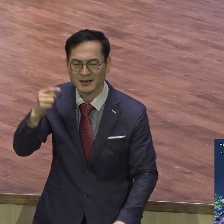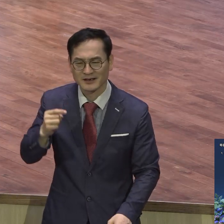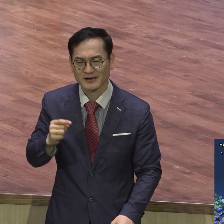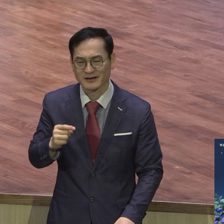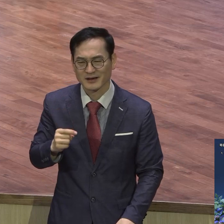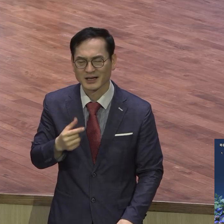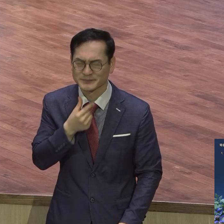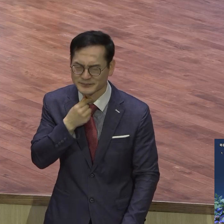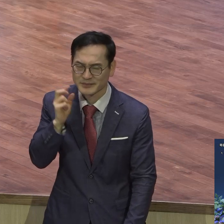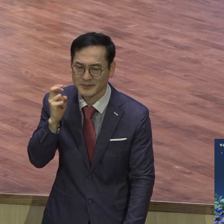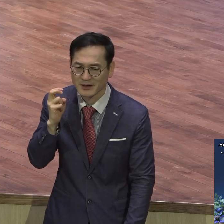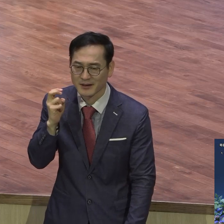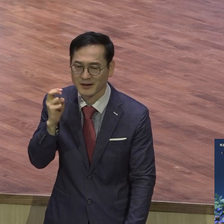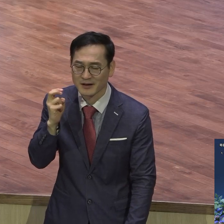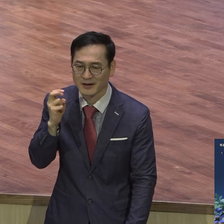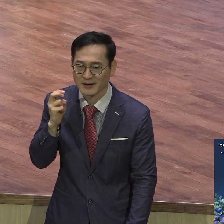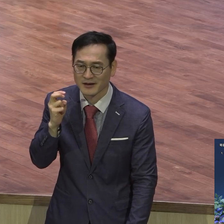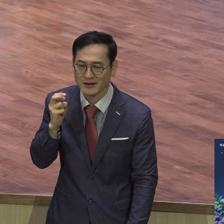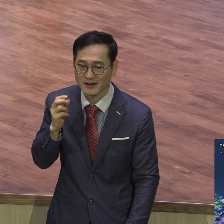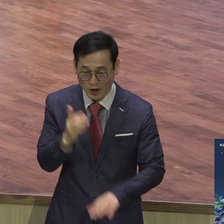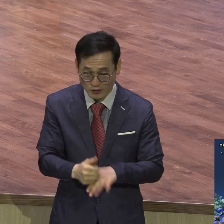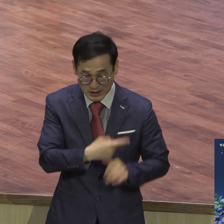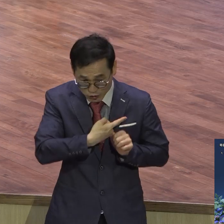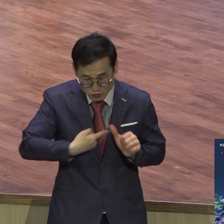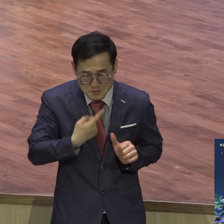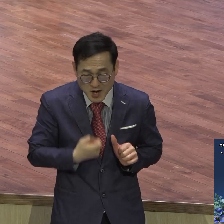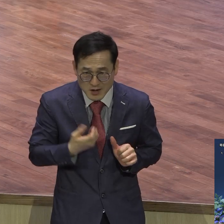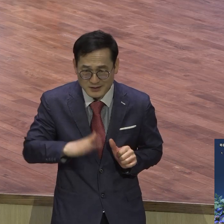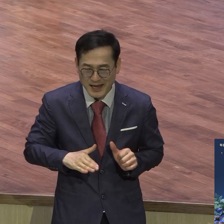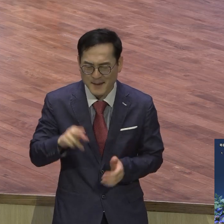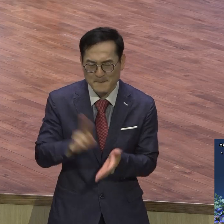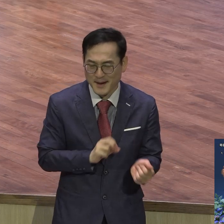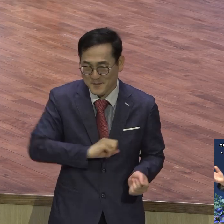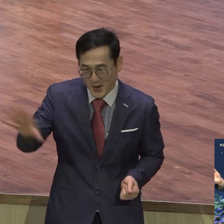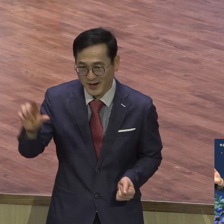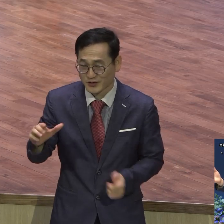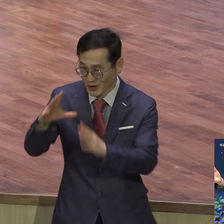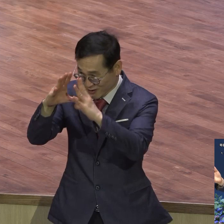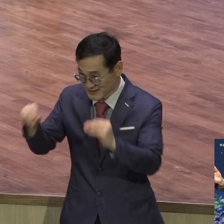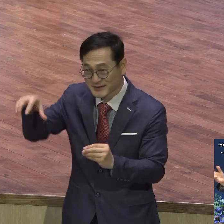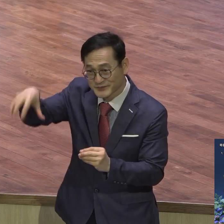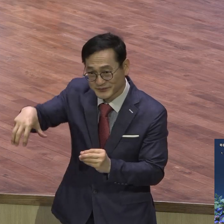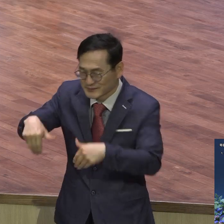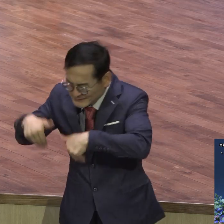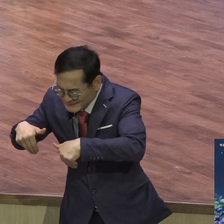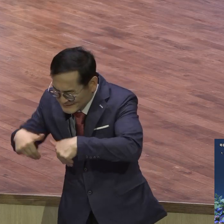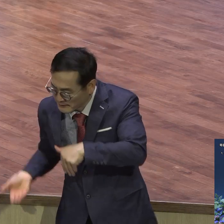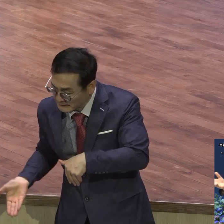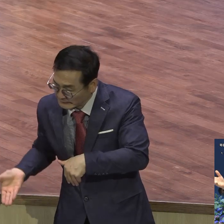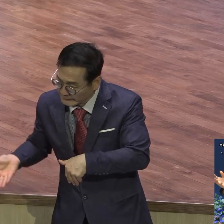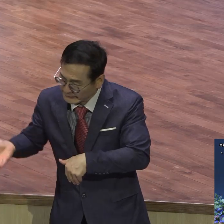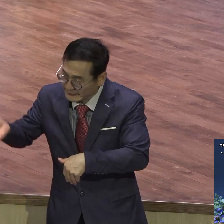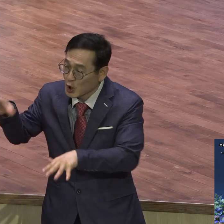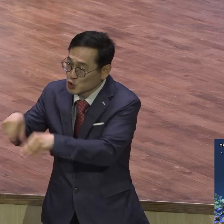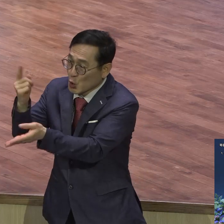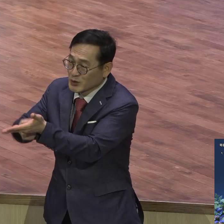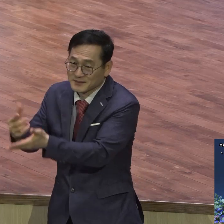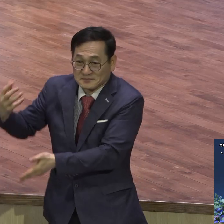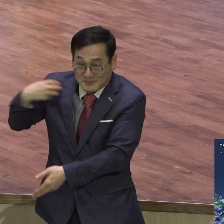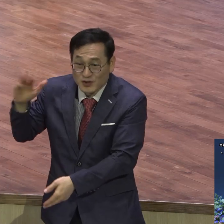구사일생으로 살아와서 이 노예생을 하게 만든 형들 감옥하게 만든 형들